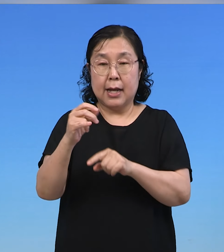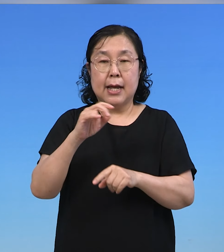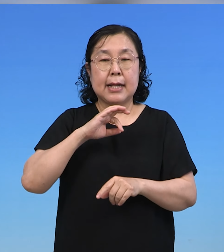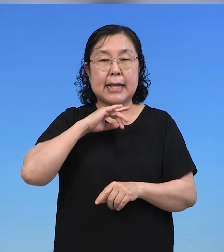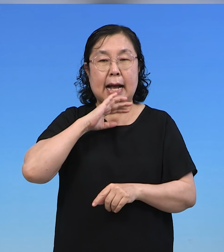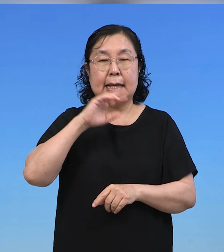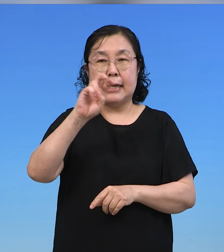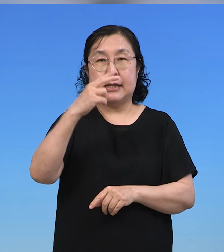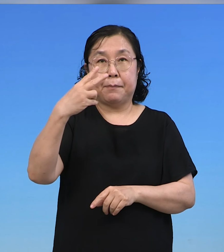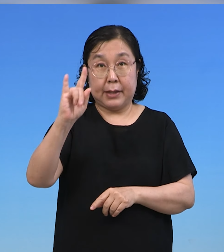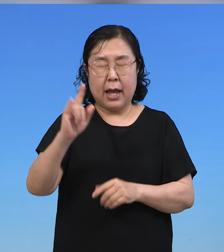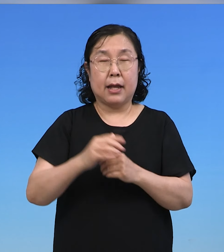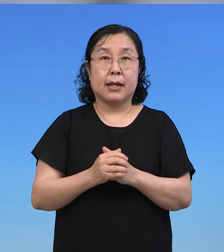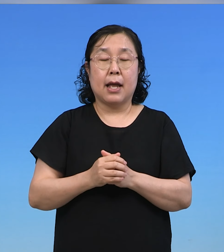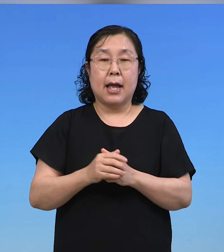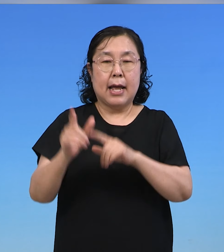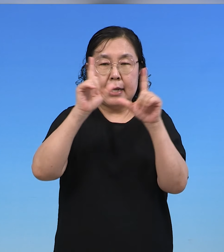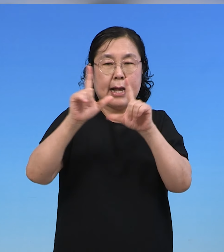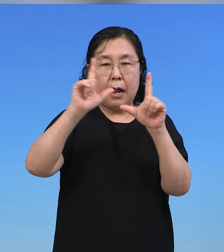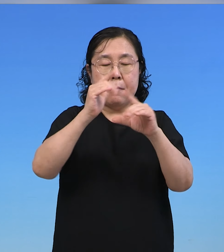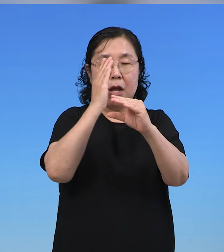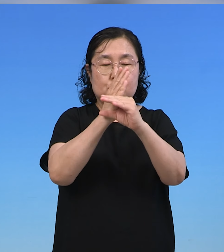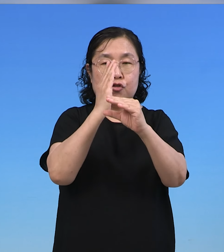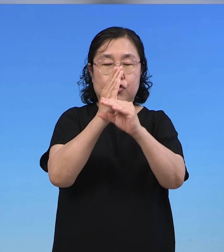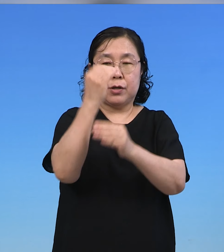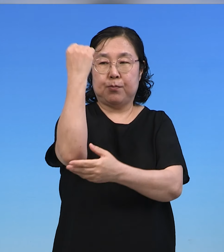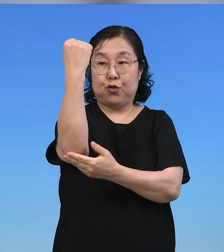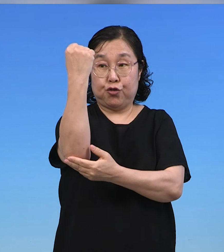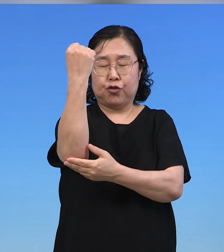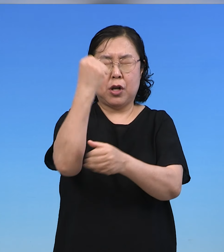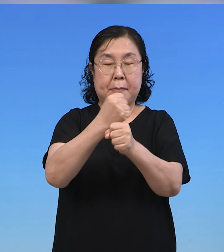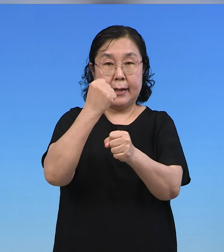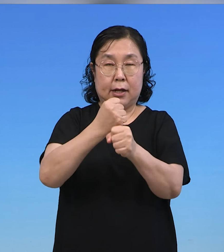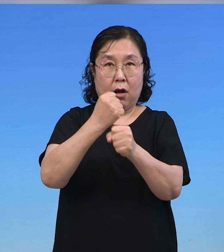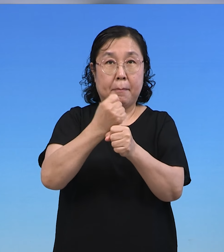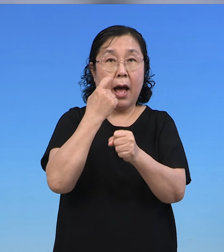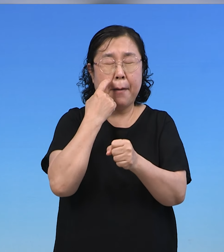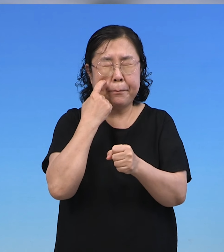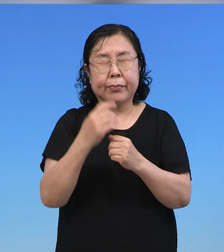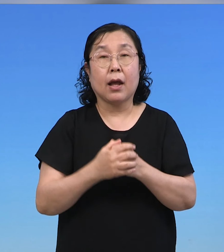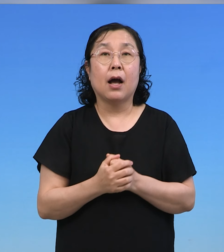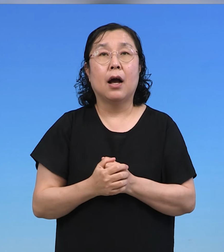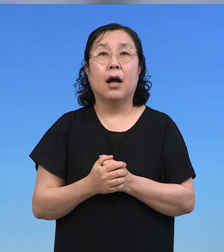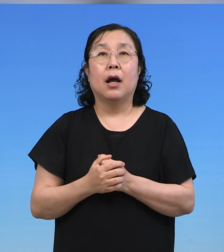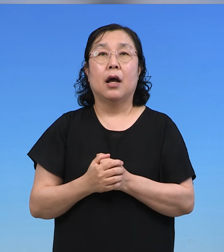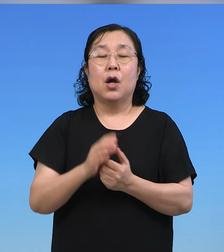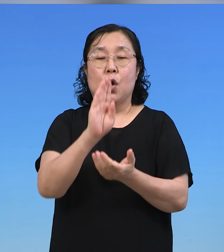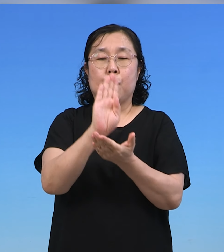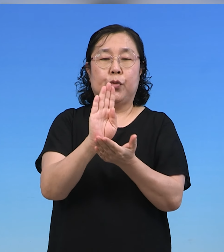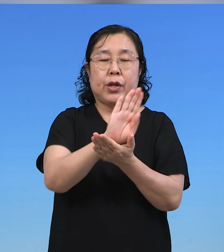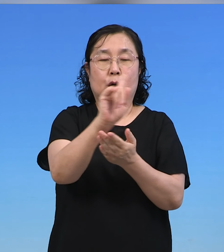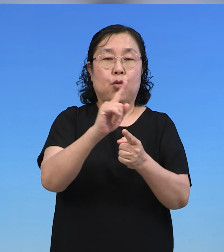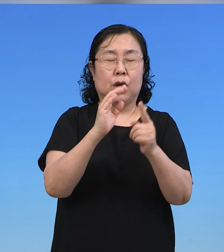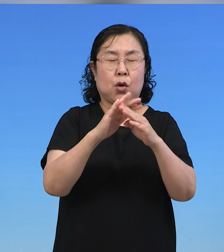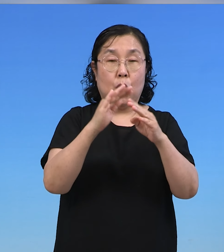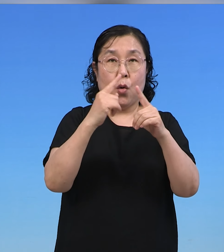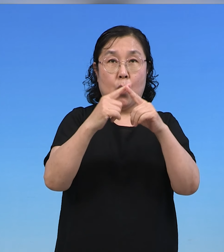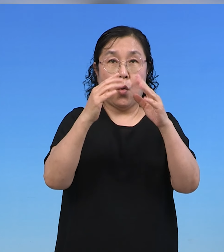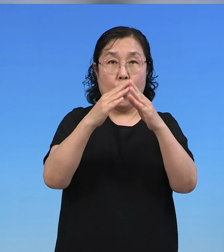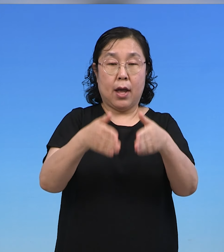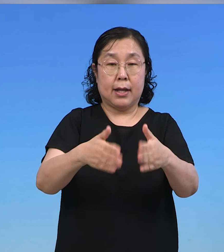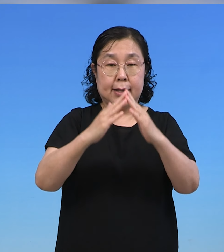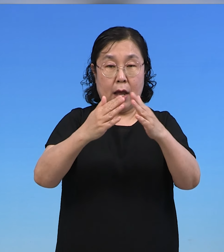20대가 됐으니까 이 삶의 중심축을 세우는 게 중요하다. 분당 우리 교회 개척할 때 30몇 명으로 시작했는데